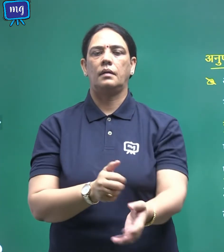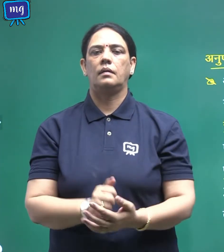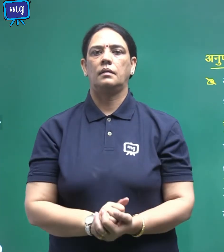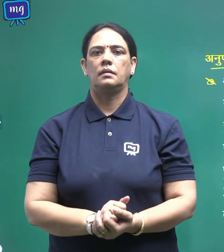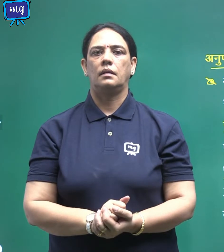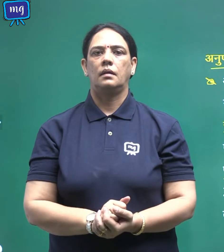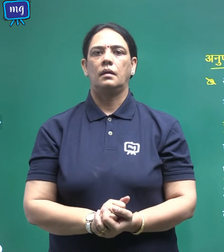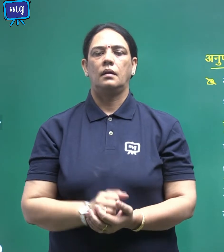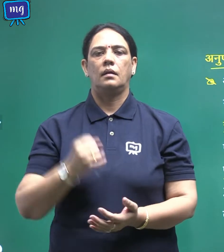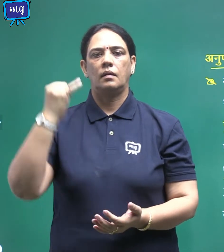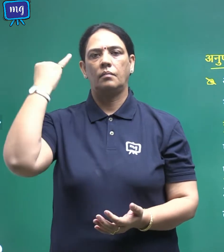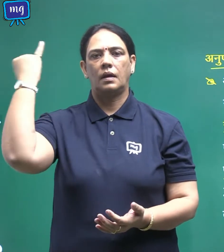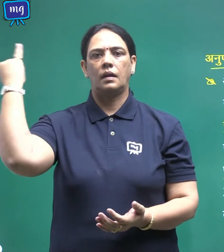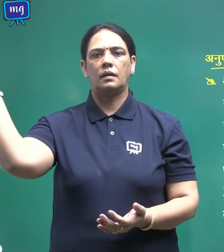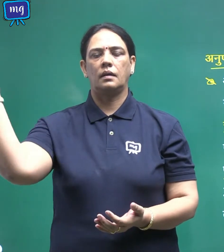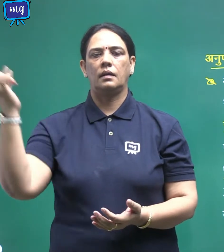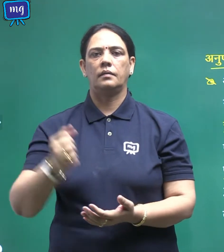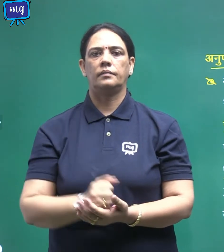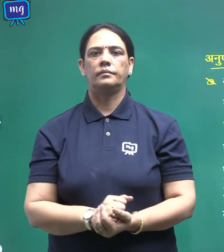मान लीजिए